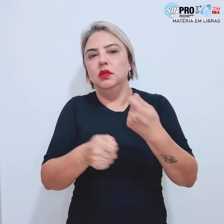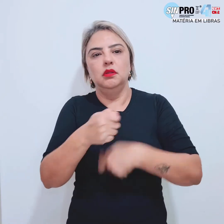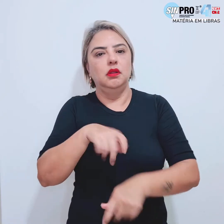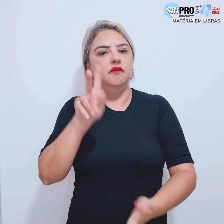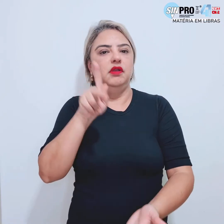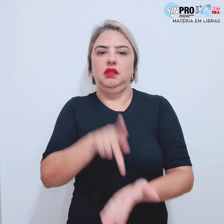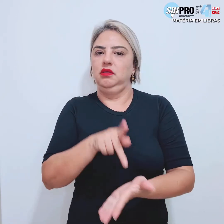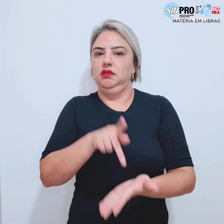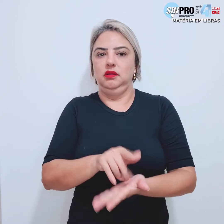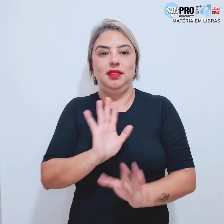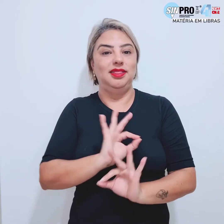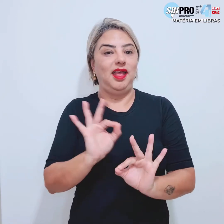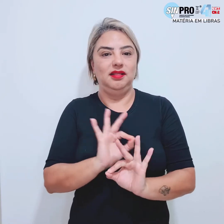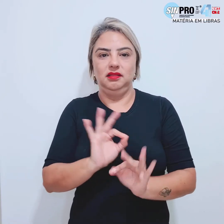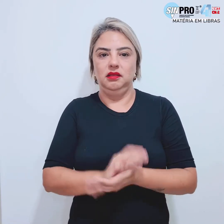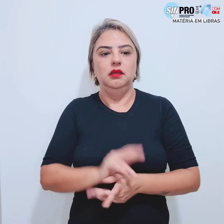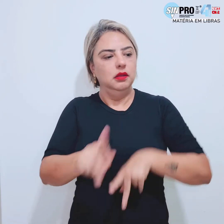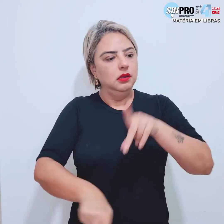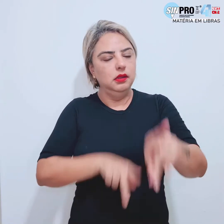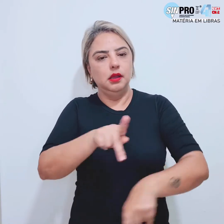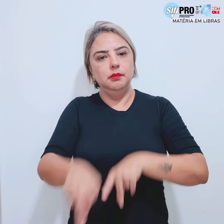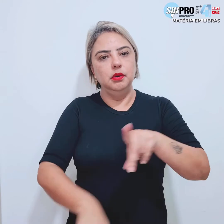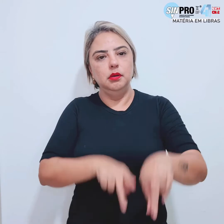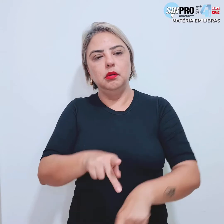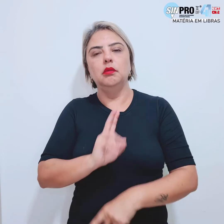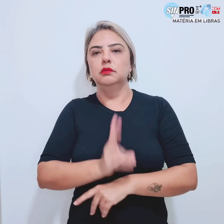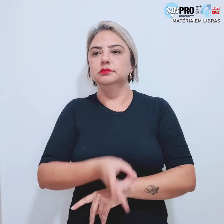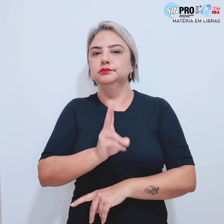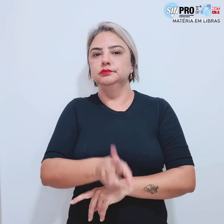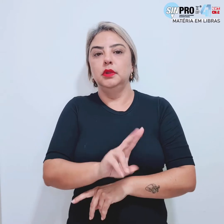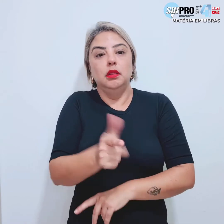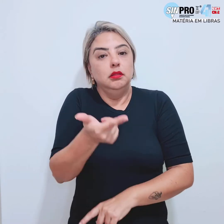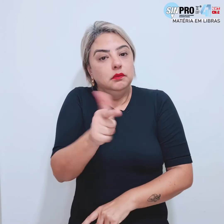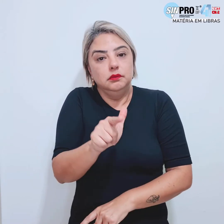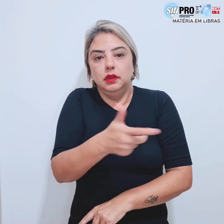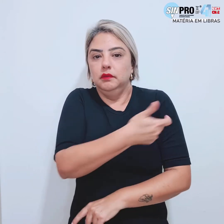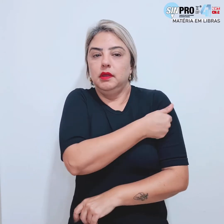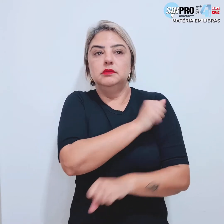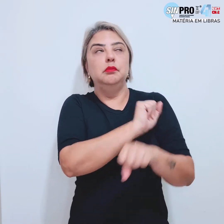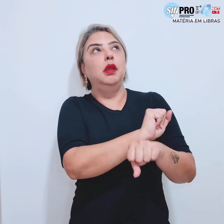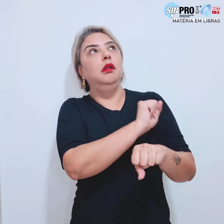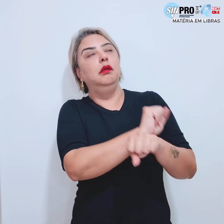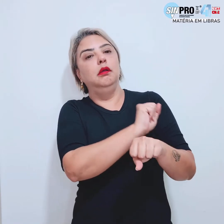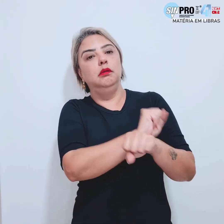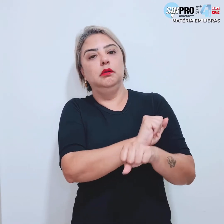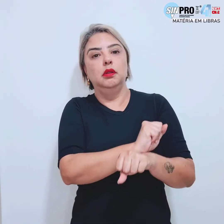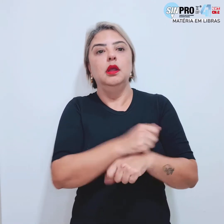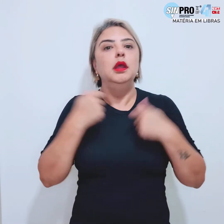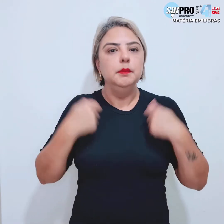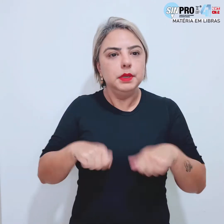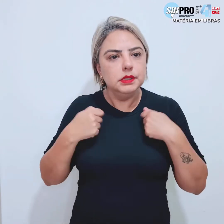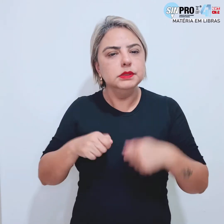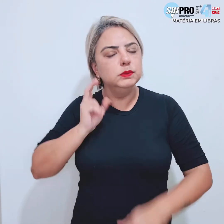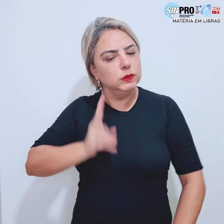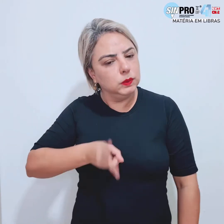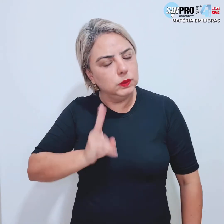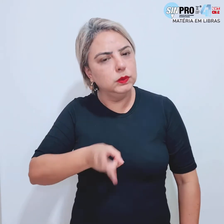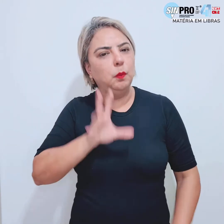negociação efetivada. E a população continua sem vacina. Precisamos